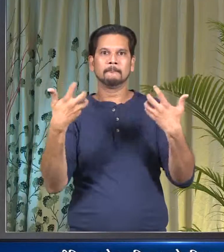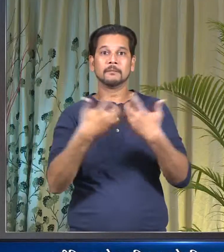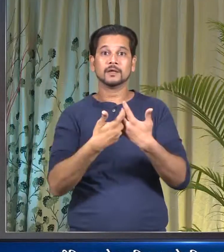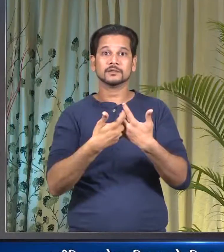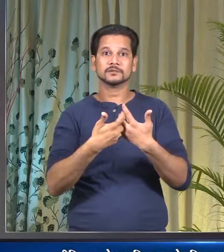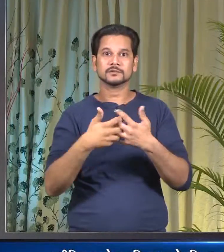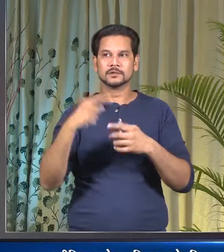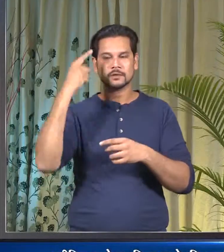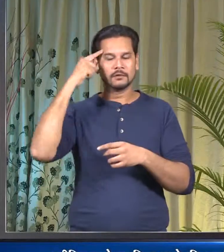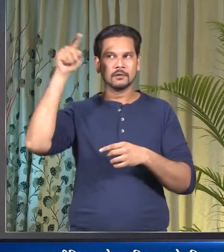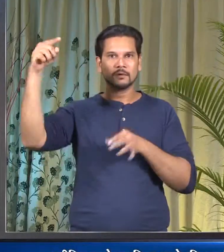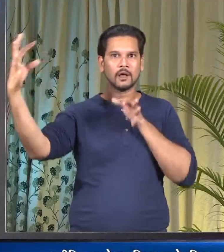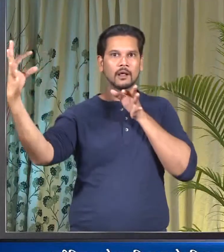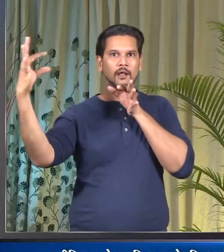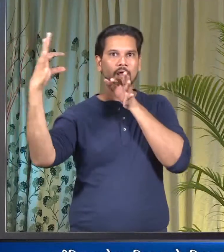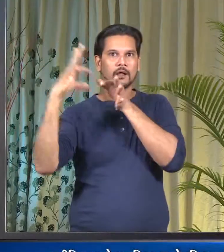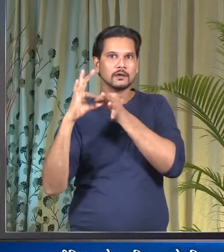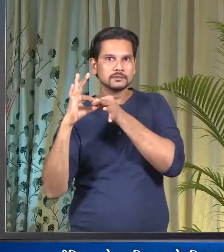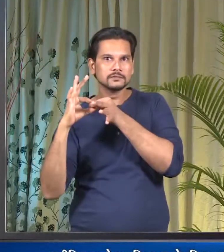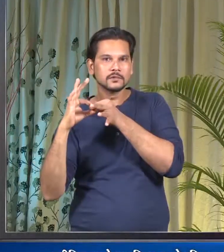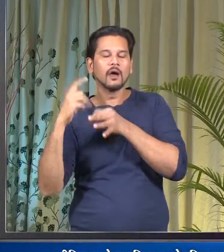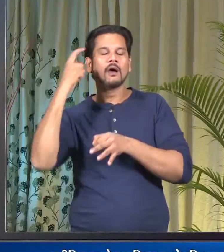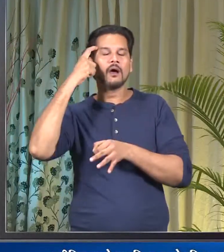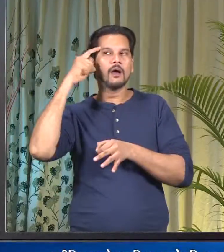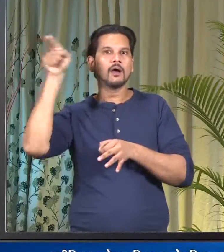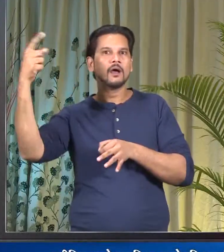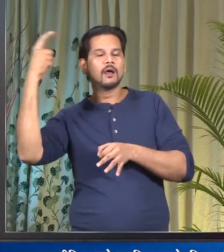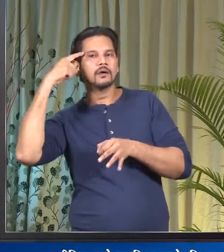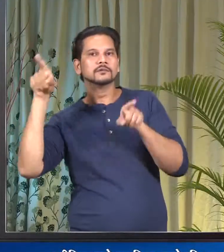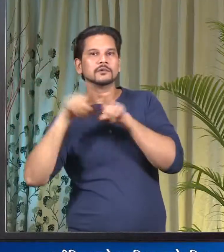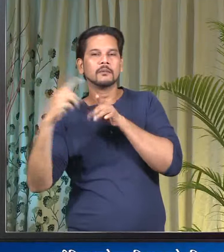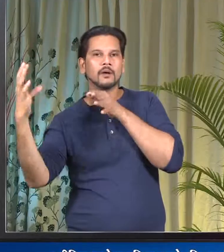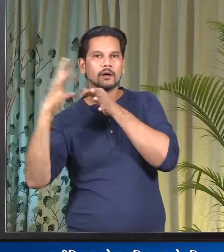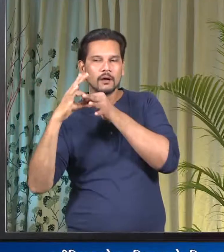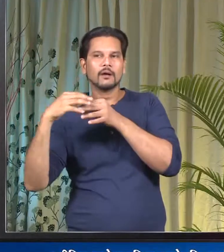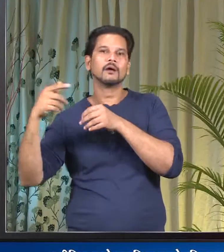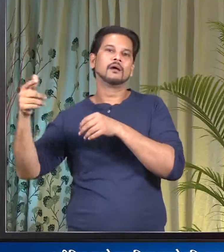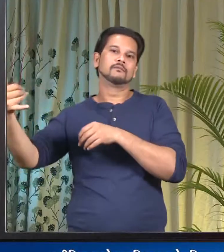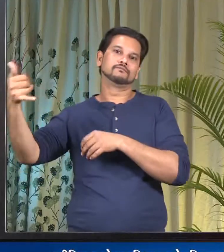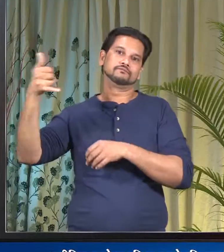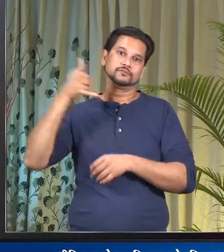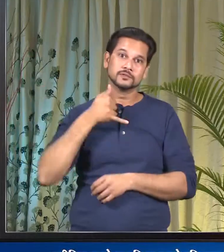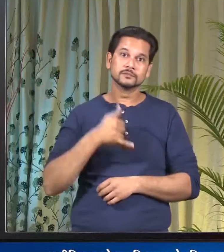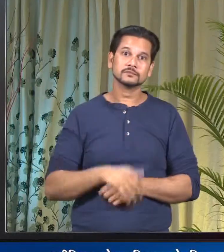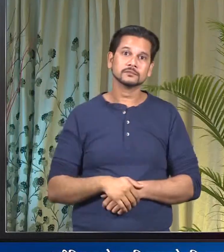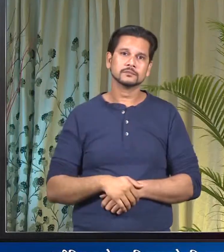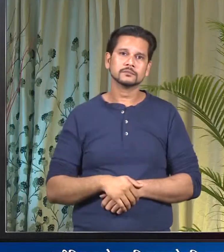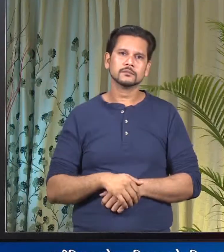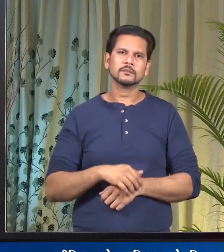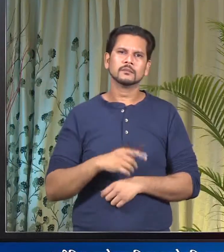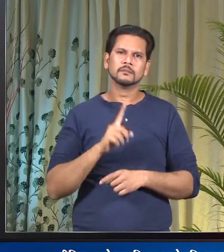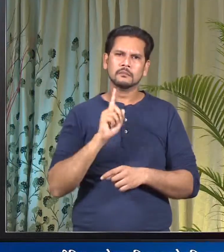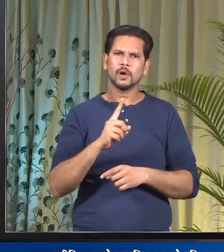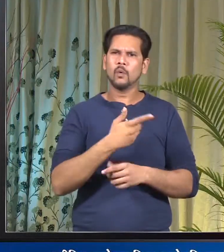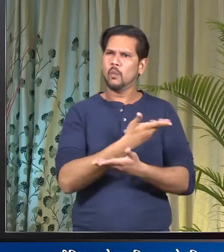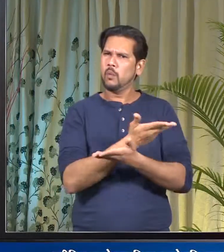इसलिए हमने याद किया उसने प्रति उत्तर दिया लेकिन यह हर एक के साथ नहीं होता